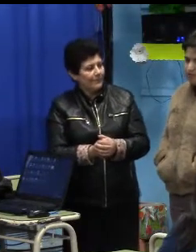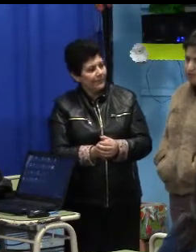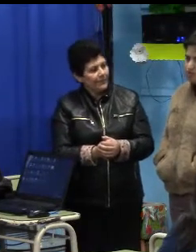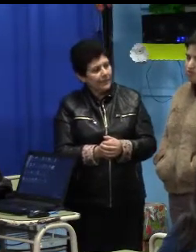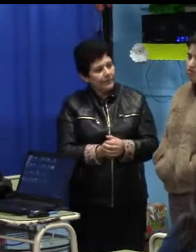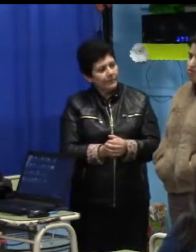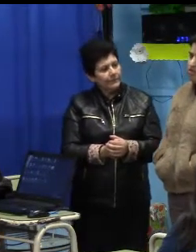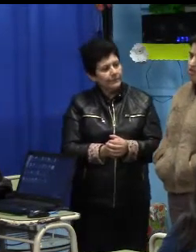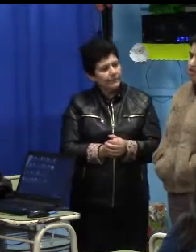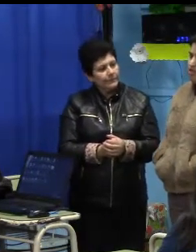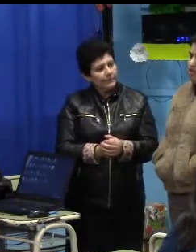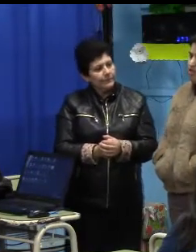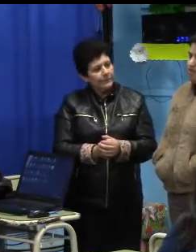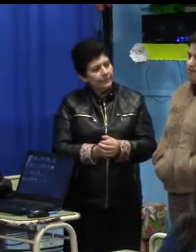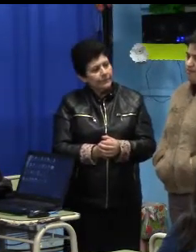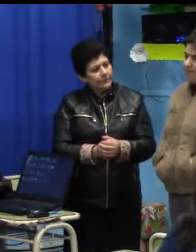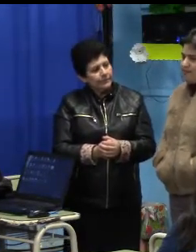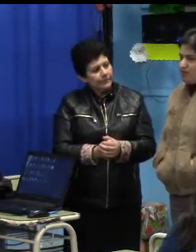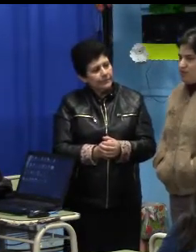Bueno,